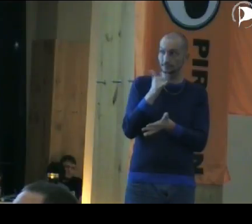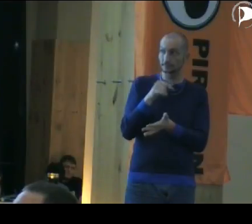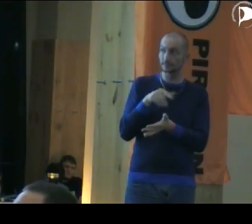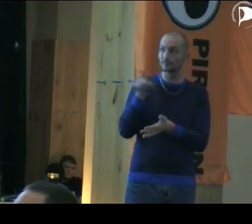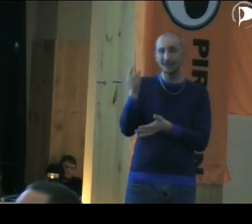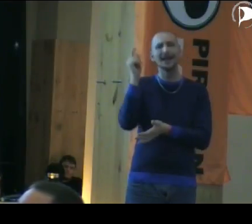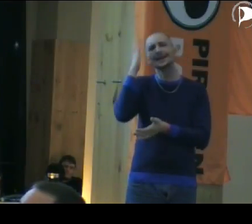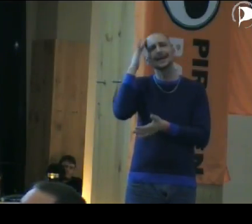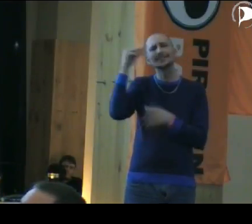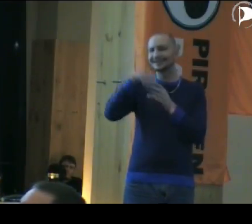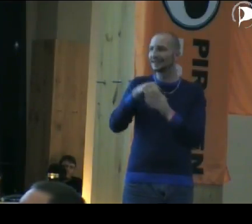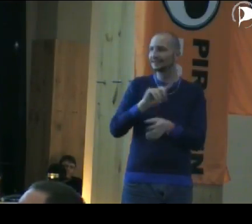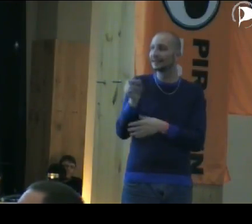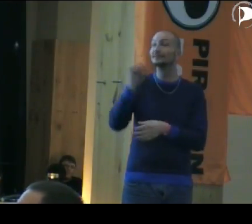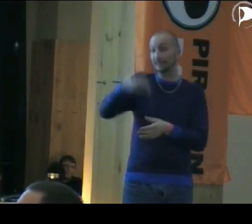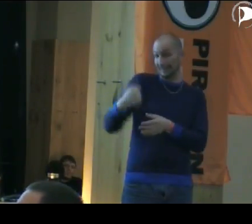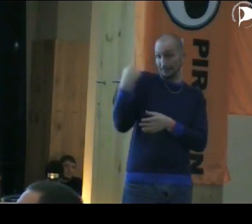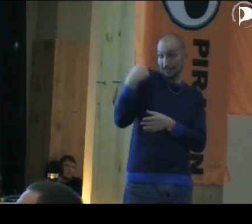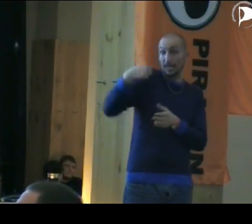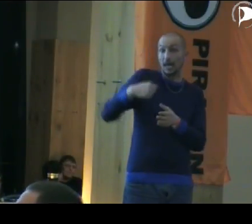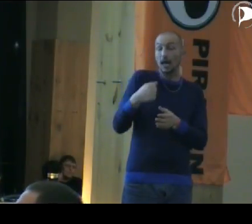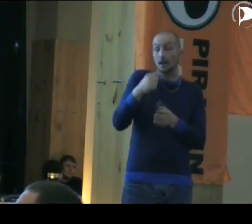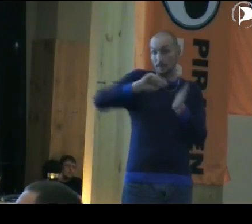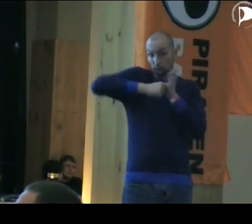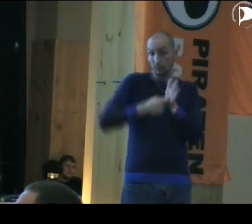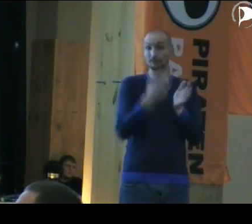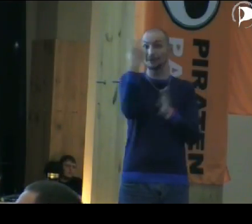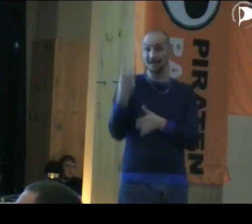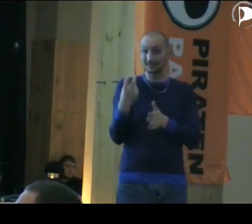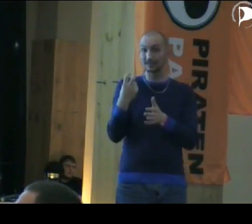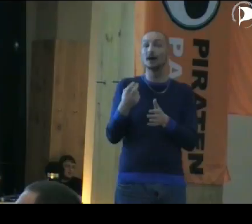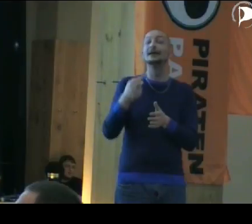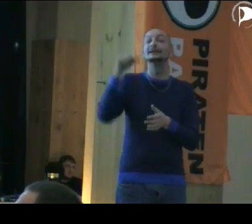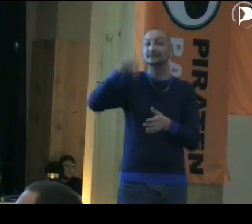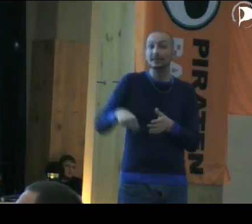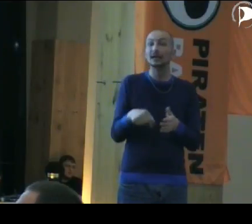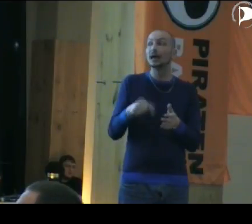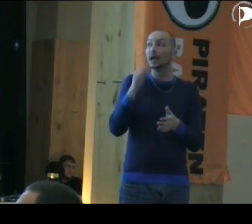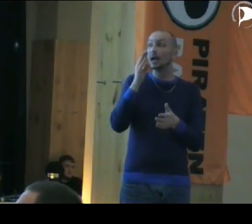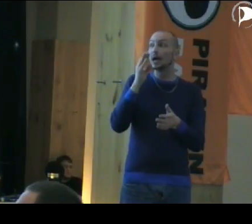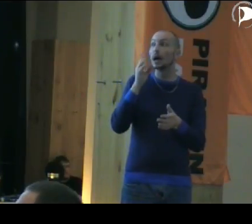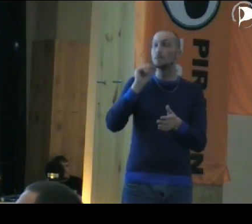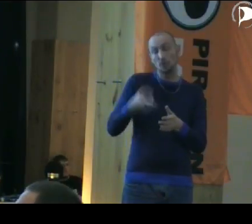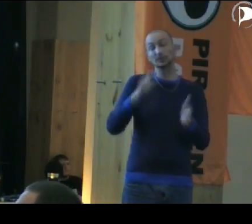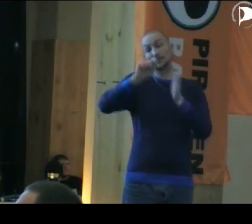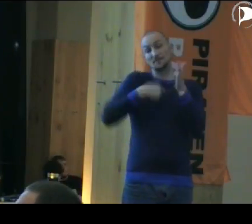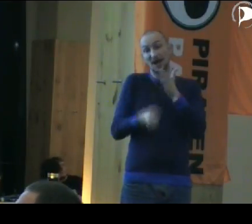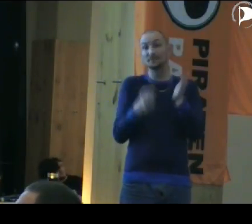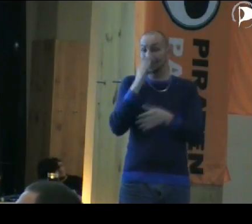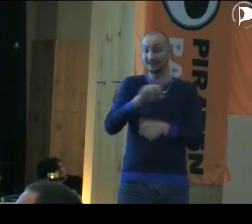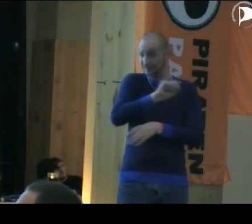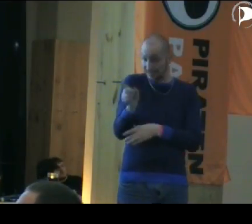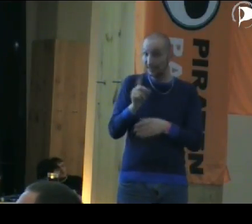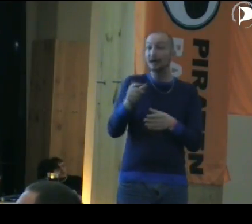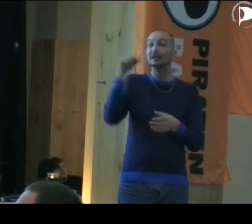wenn wir gerade verschnaufen 38 so zugehe dann müssen wir es ja auch wegen sonst haben wir keine vollständige landes vorstellen daher bitte ich